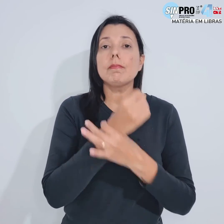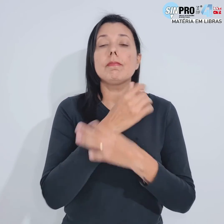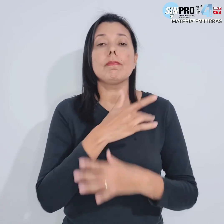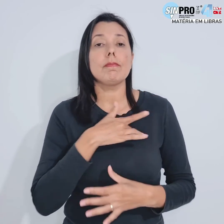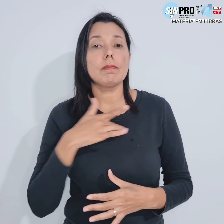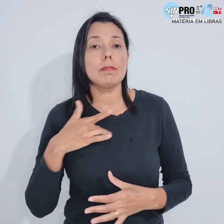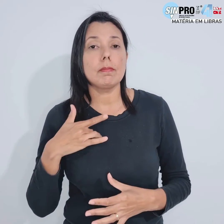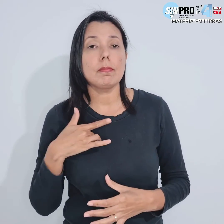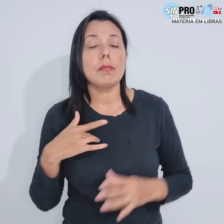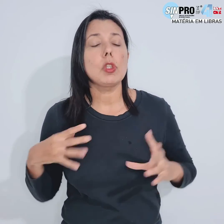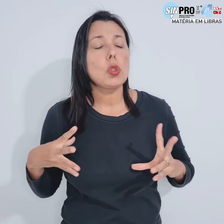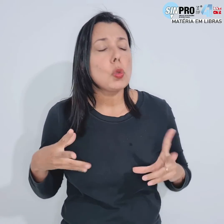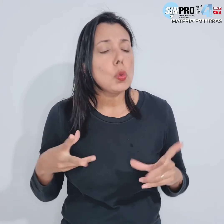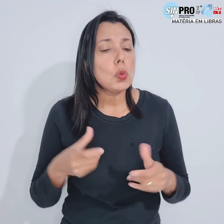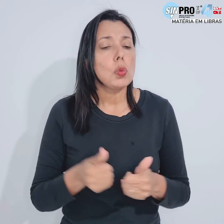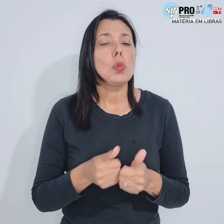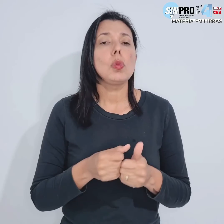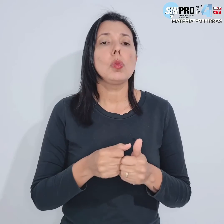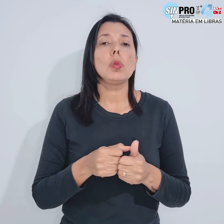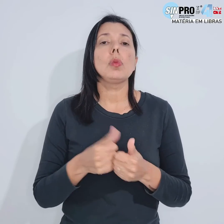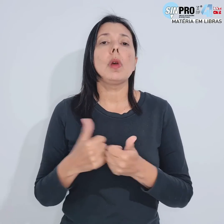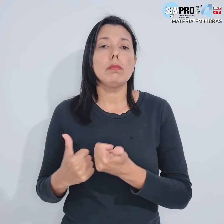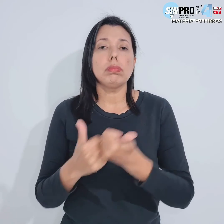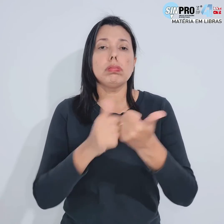segurança, saúde, tudo isso será suprimido.